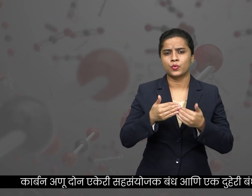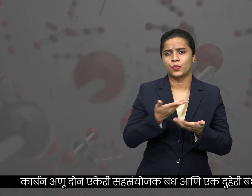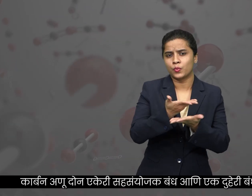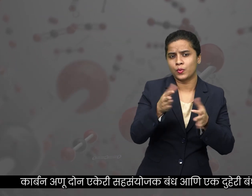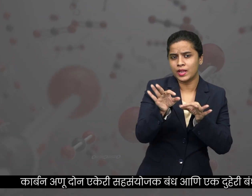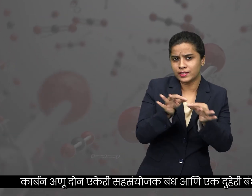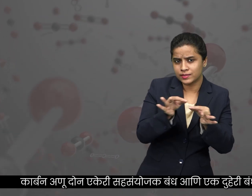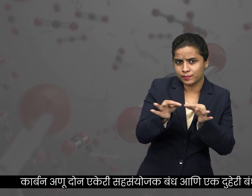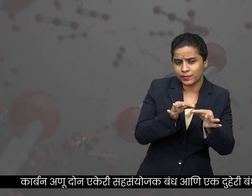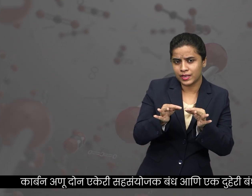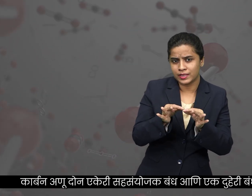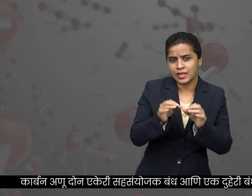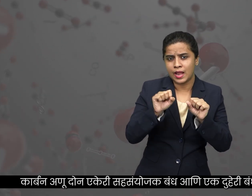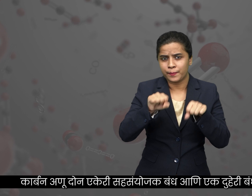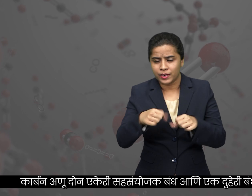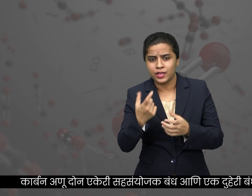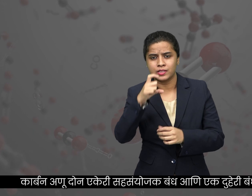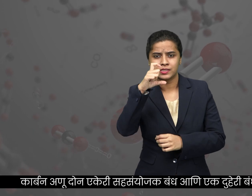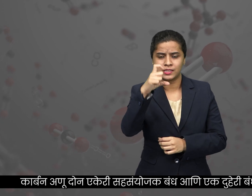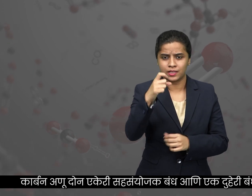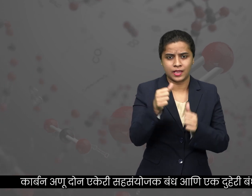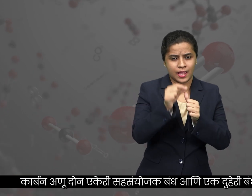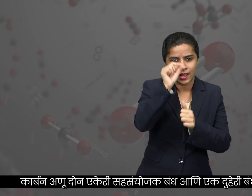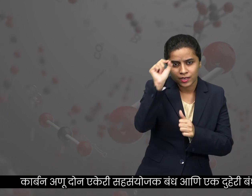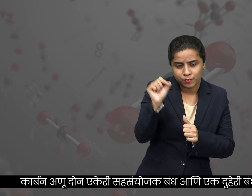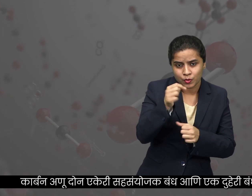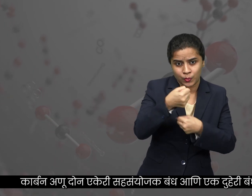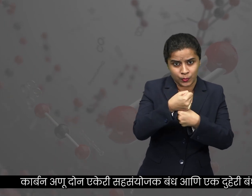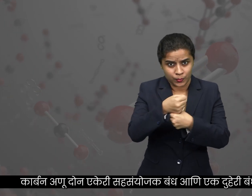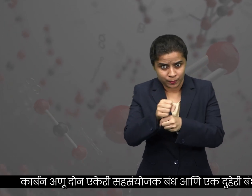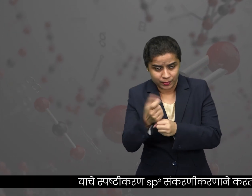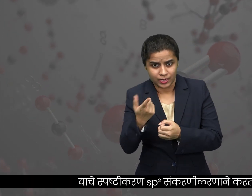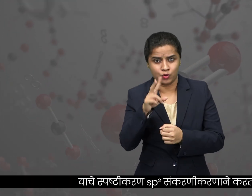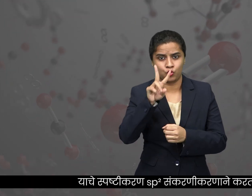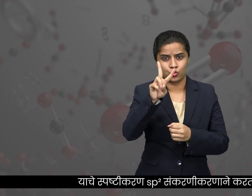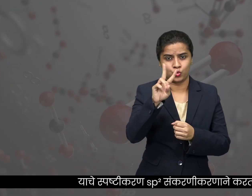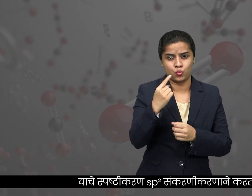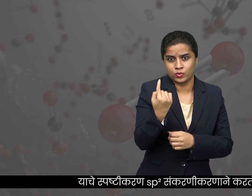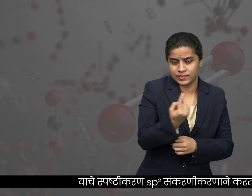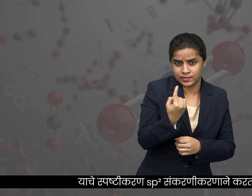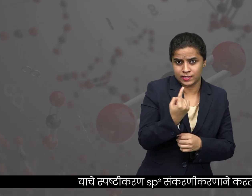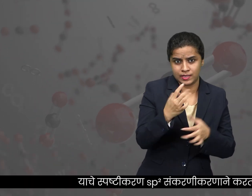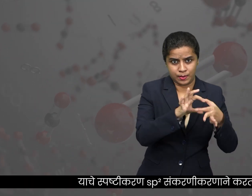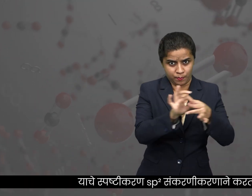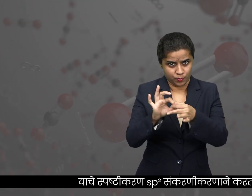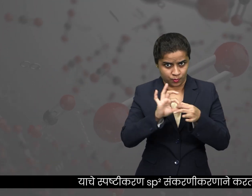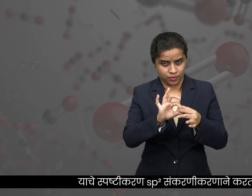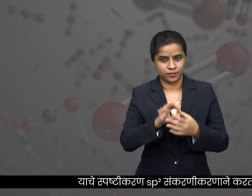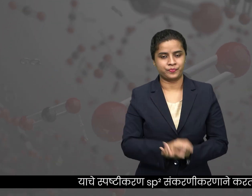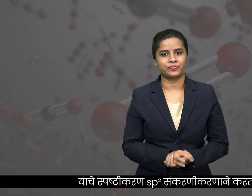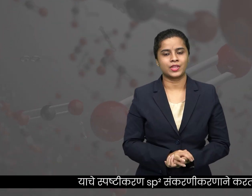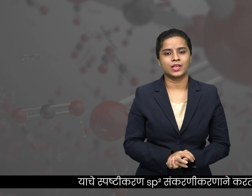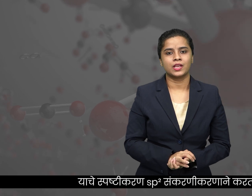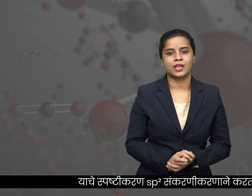कार्बन अणू 2 एकेरी सहसंयोजक बंध आणि एक दुहेरी बंध कसा तयार करतो याचे स्पष्टीकरण sp2 संकरीकरणाने